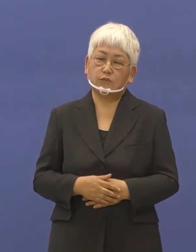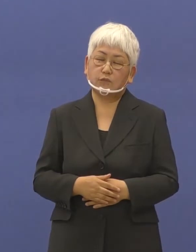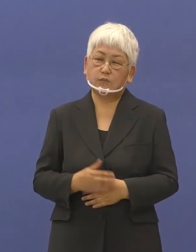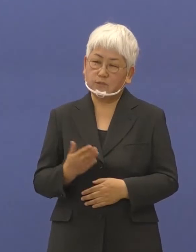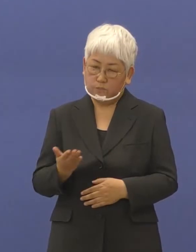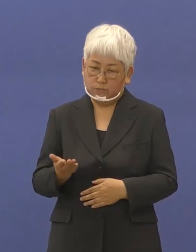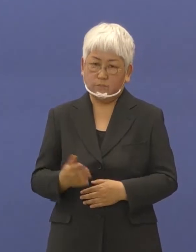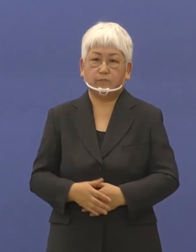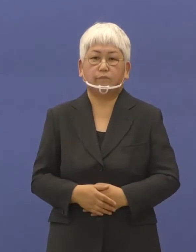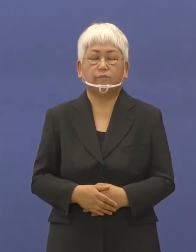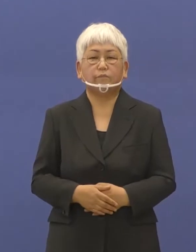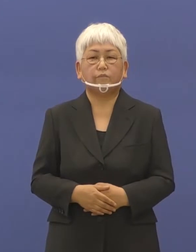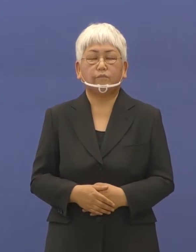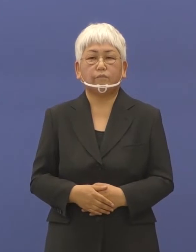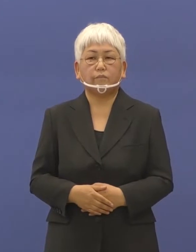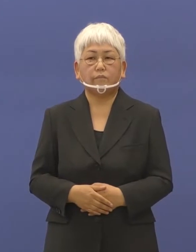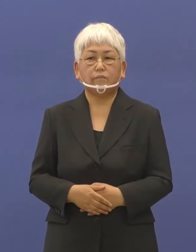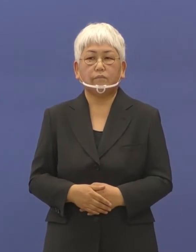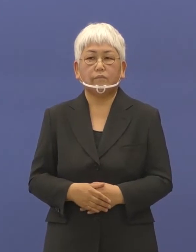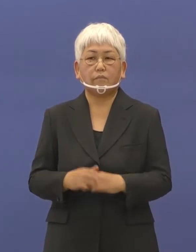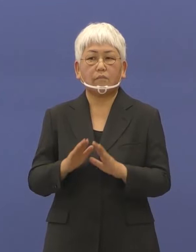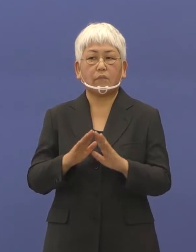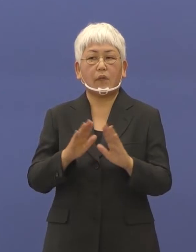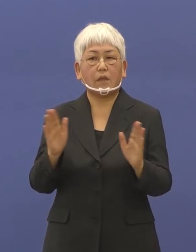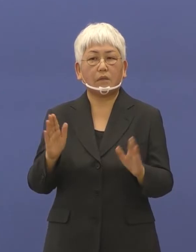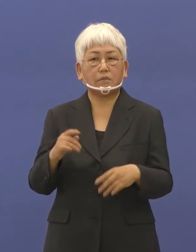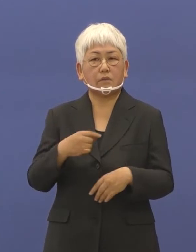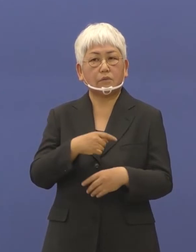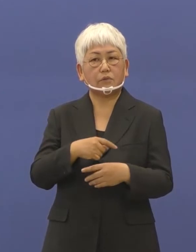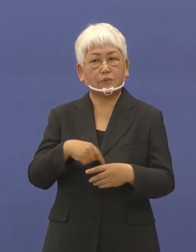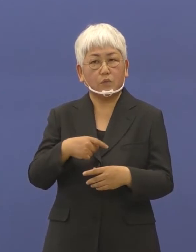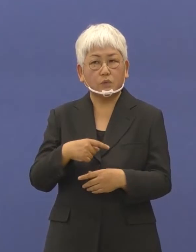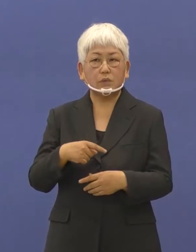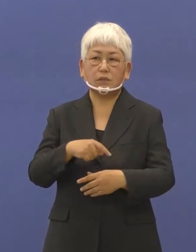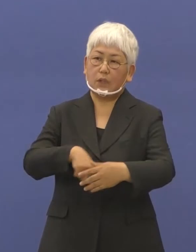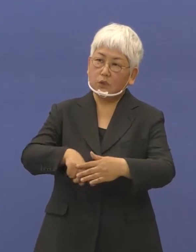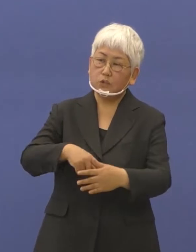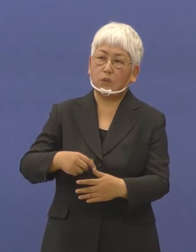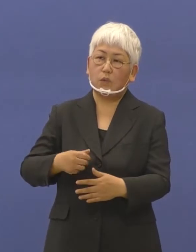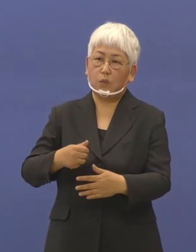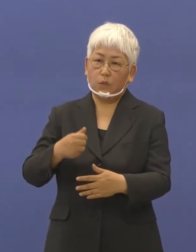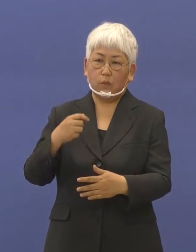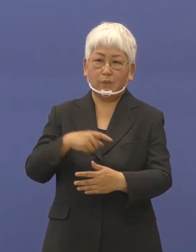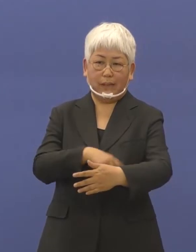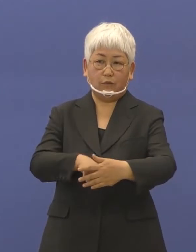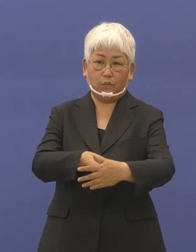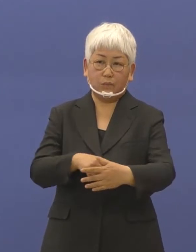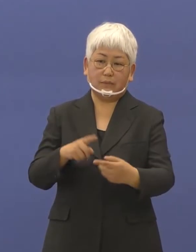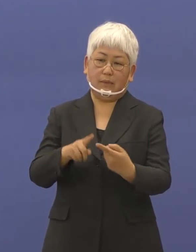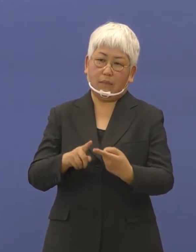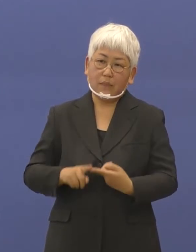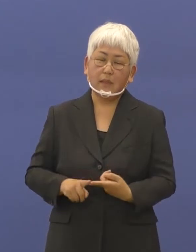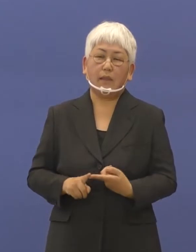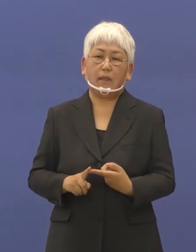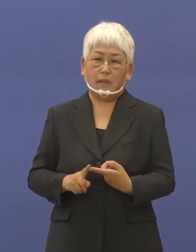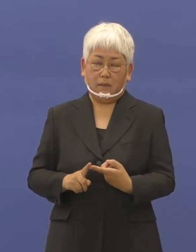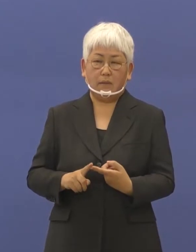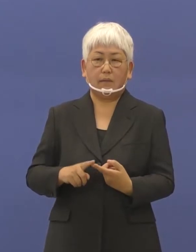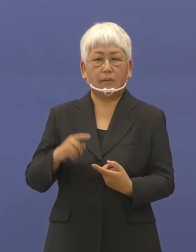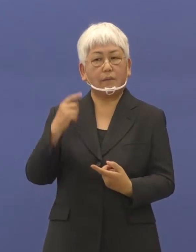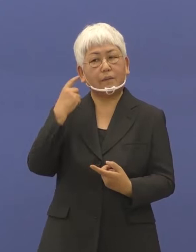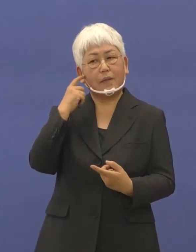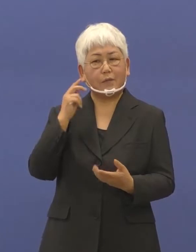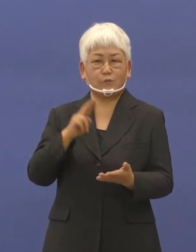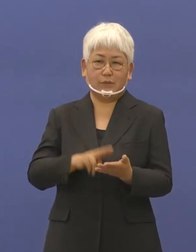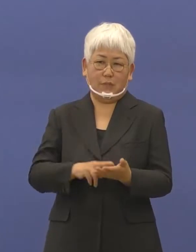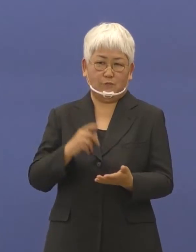まあ、そこはその開催の趣旨や内容によるんだと思うんですけれども、